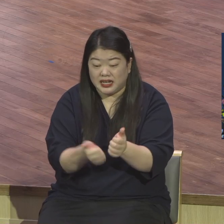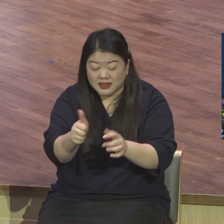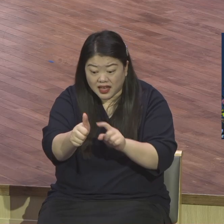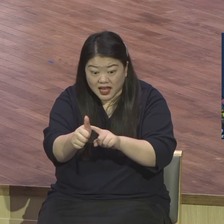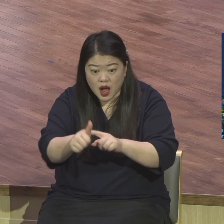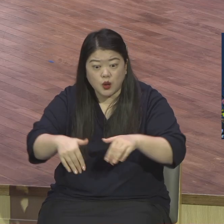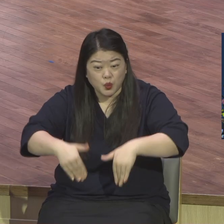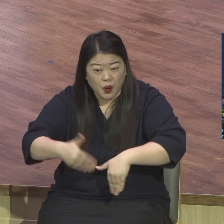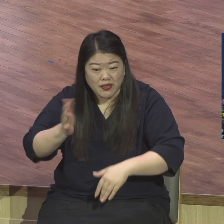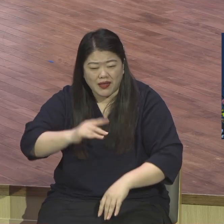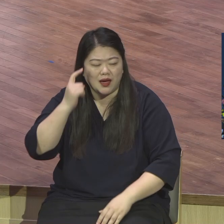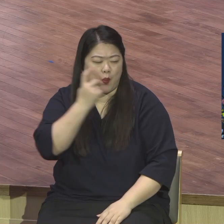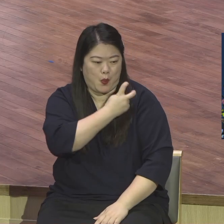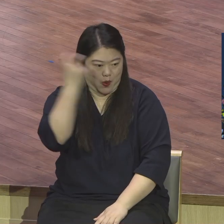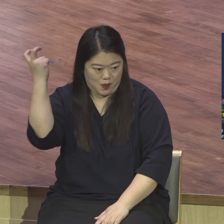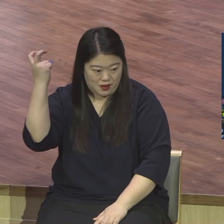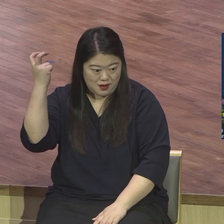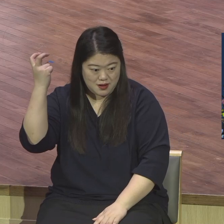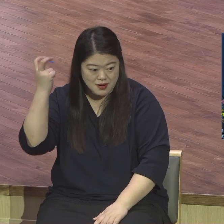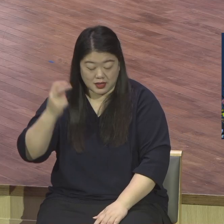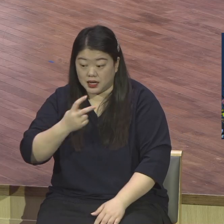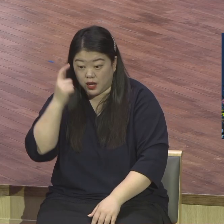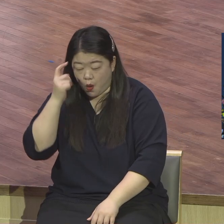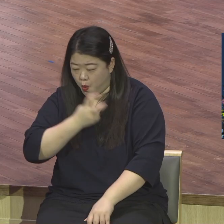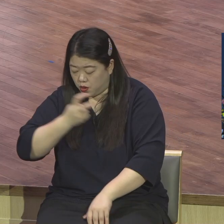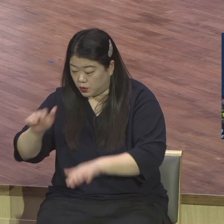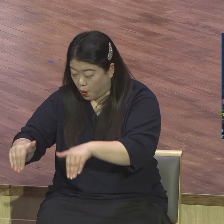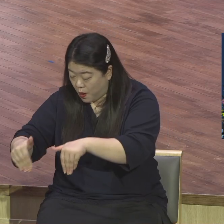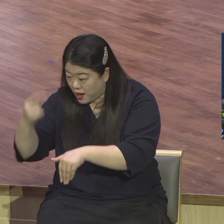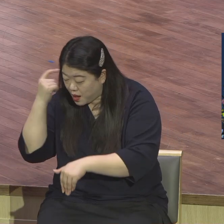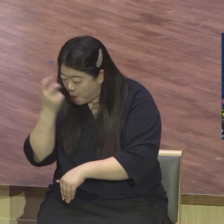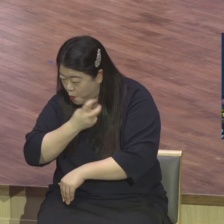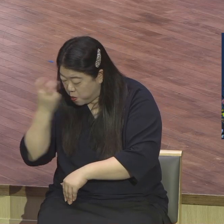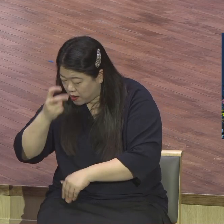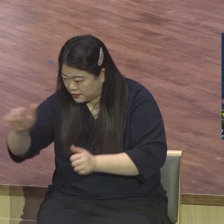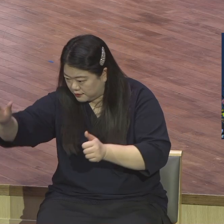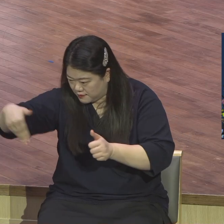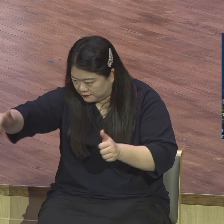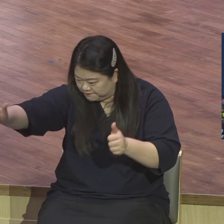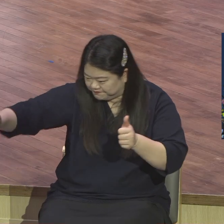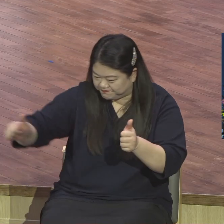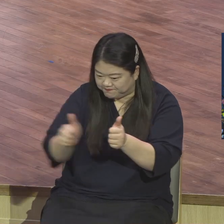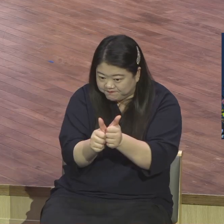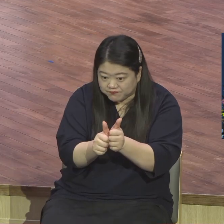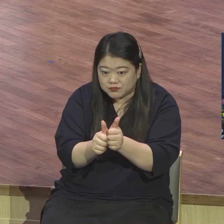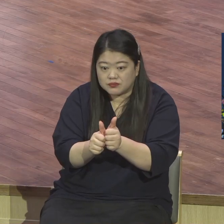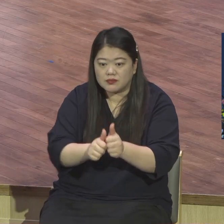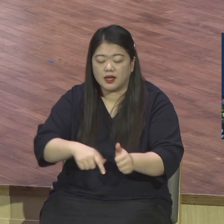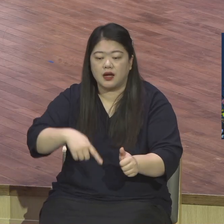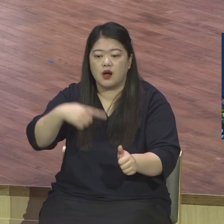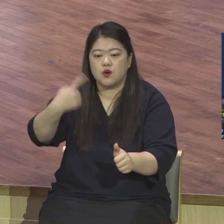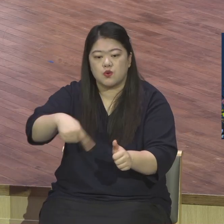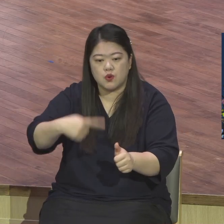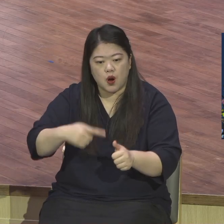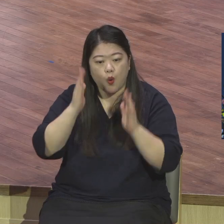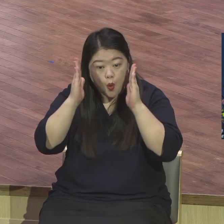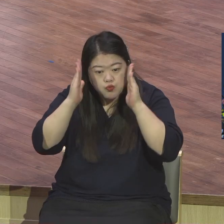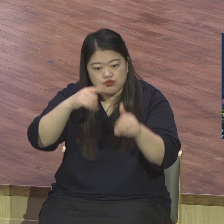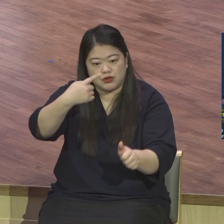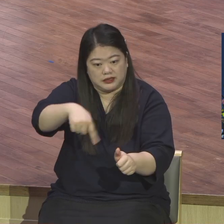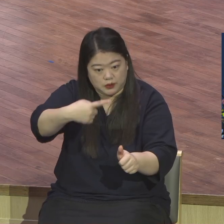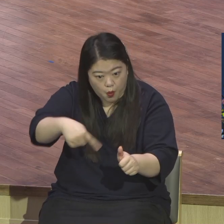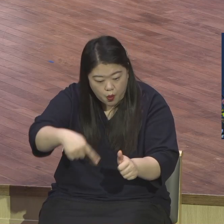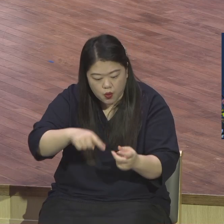한 사람들이라. 그래서 그런 사람들을 가정교사로 두어 가지고 그렇게 아이들을 가르치게 하는데 때릴 수 있는 권한까지